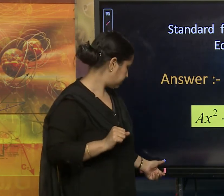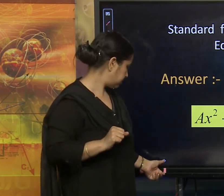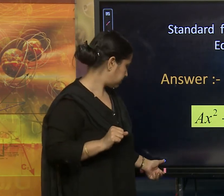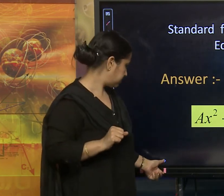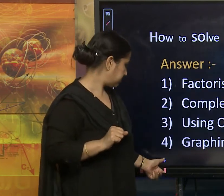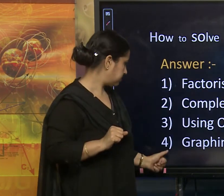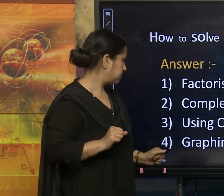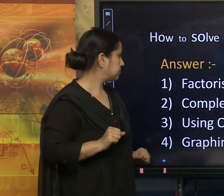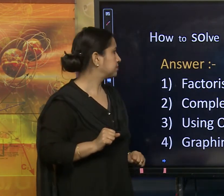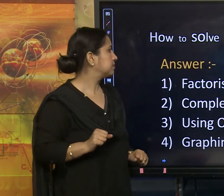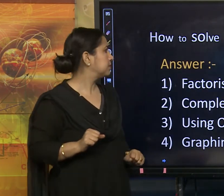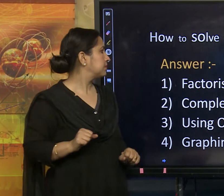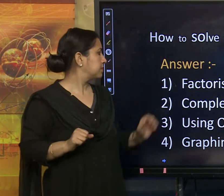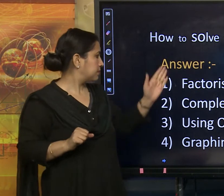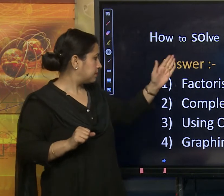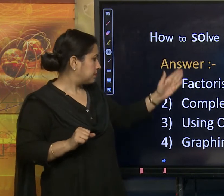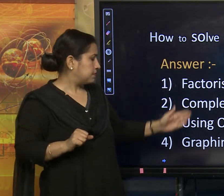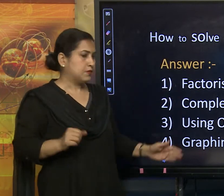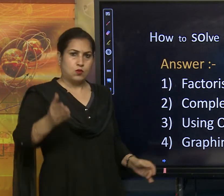कोई भी अंक दे सकते हैं।